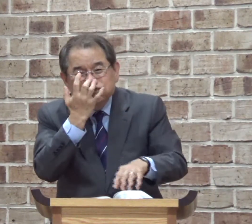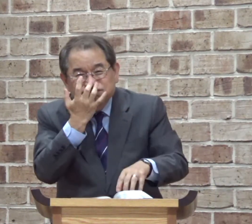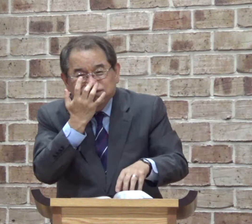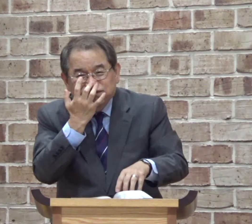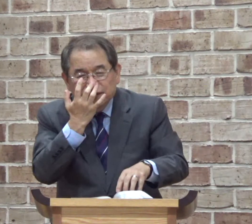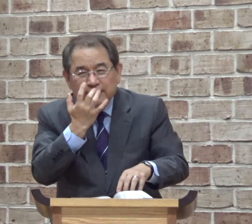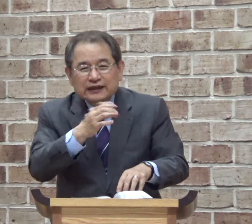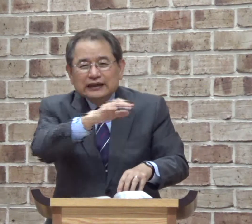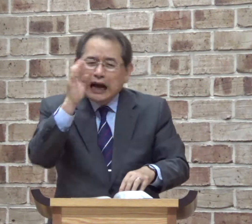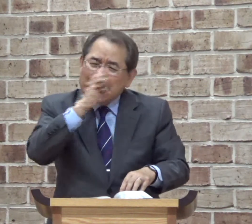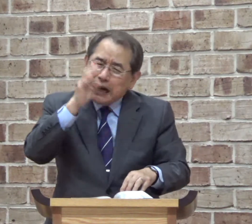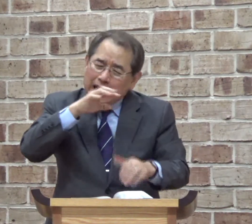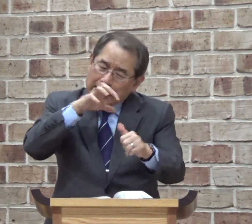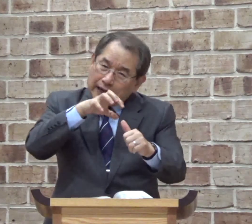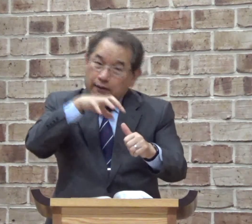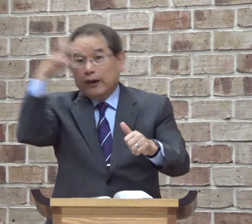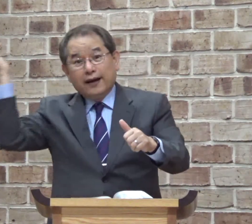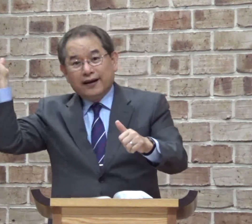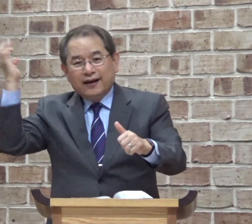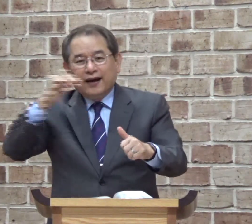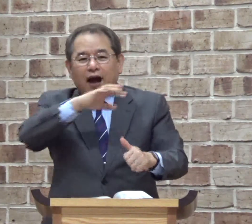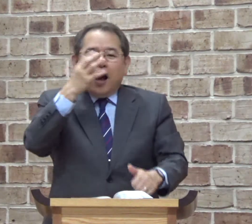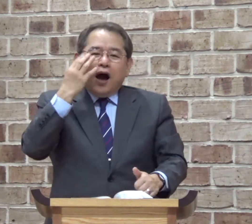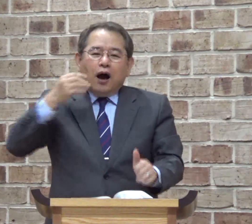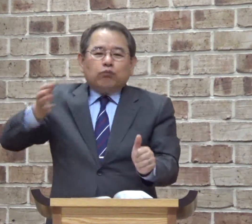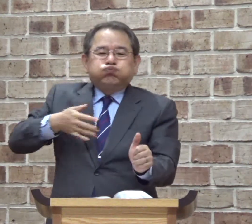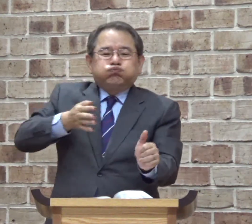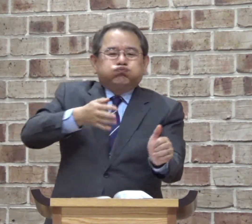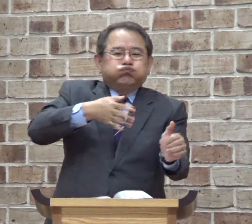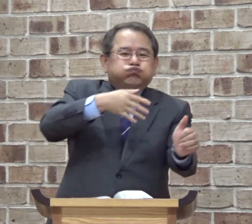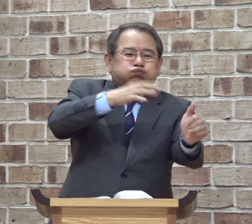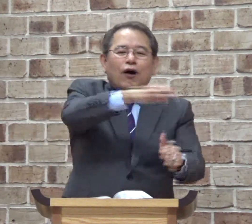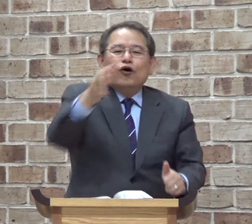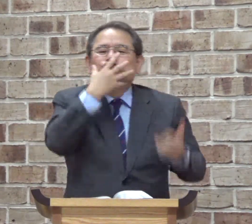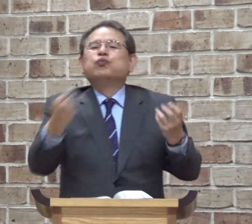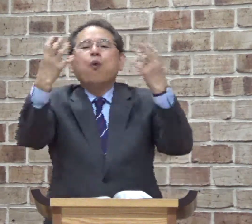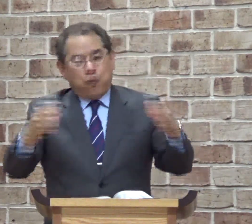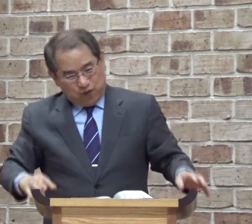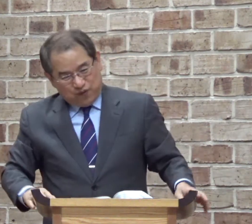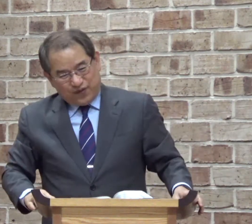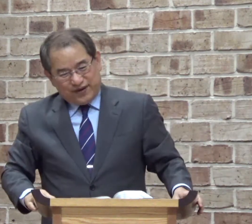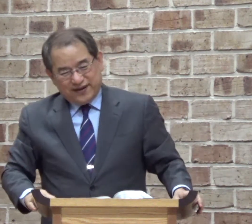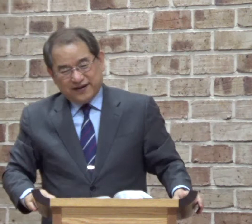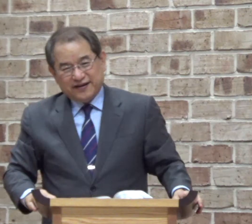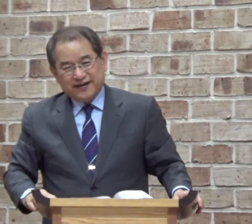겸손한 사람은 고침을 받고 형통한 복을 받게 됩니다. 우리 힘으로 안 되는 일들도